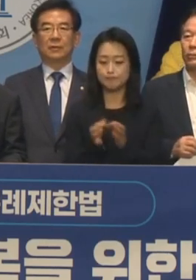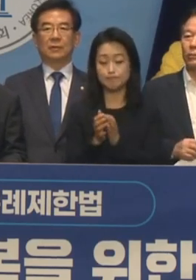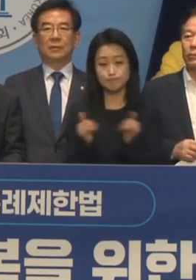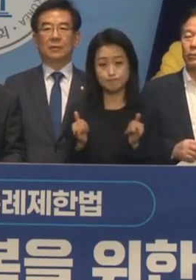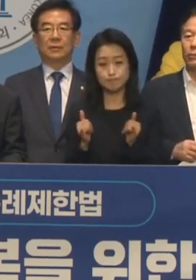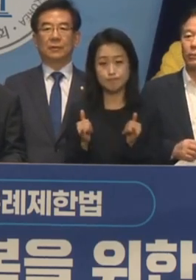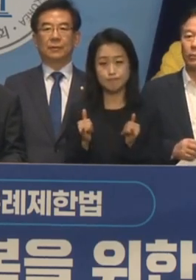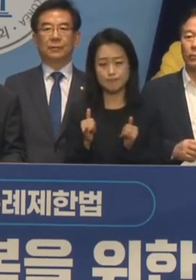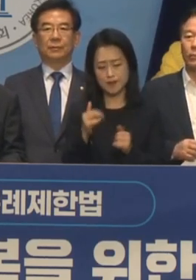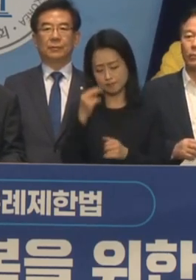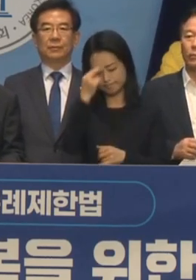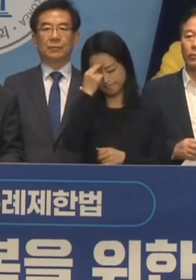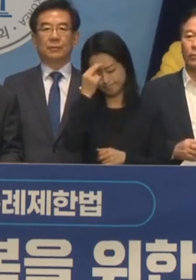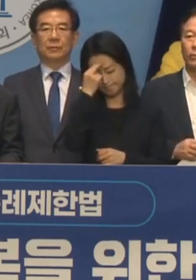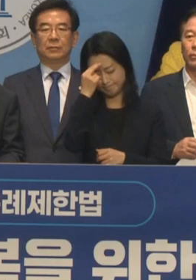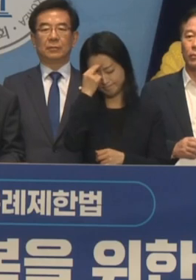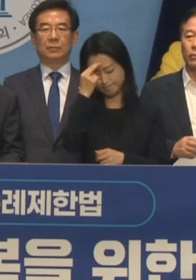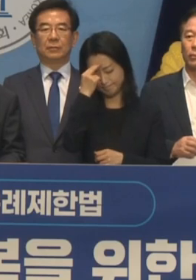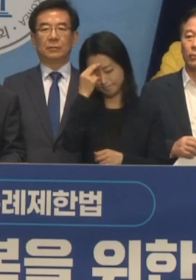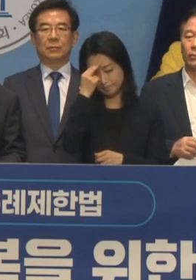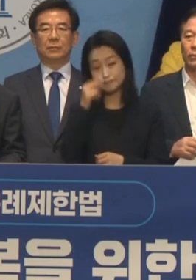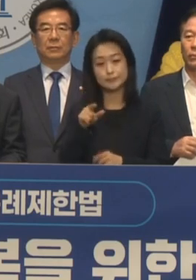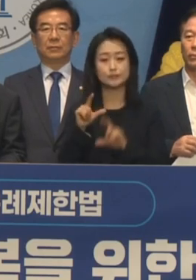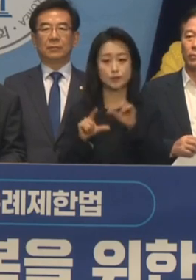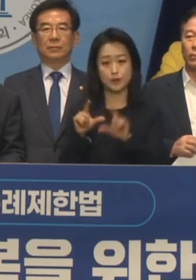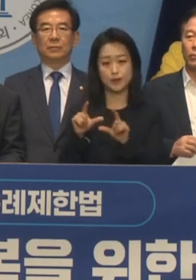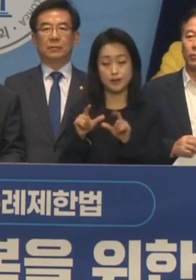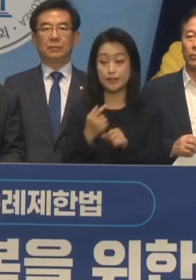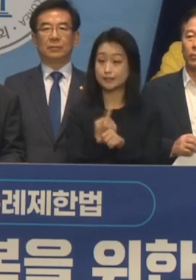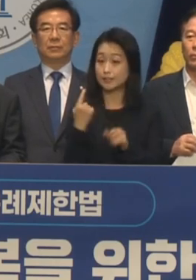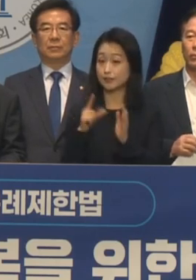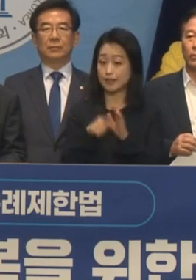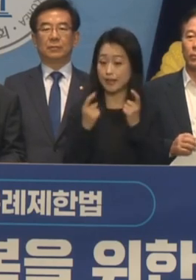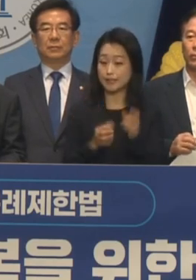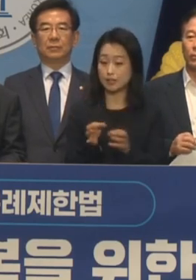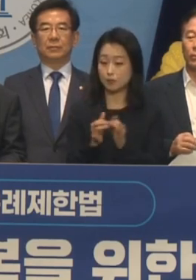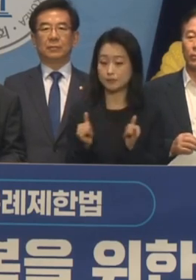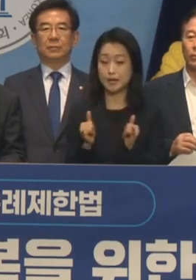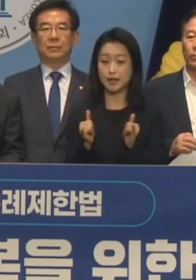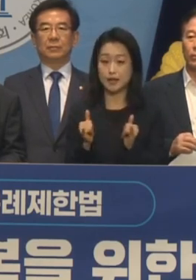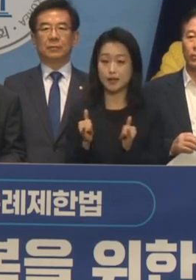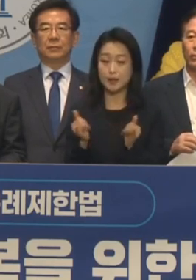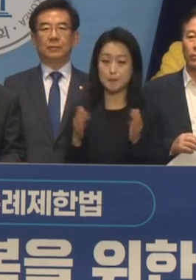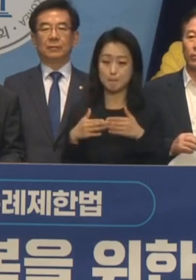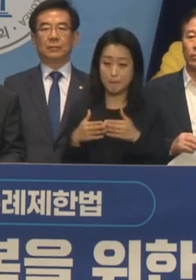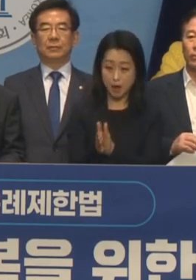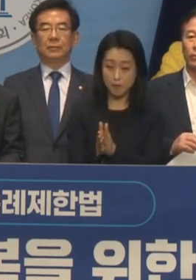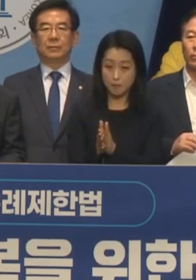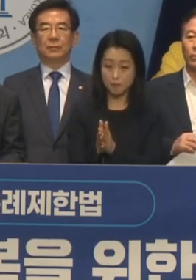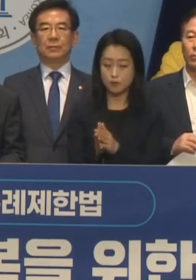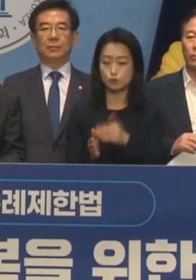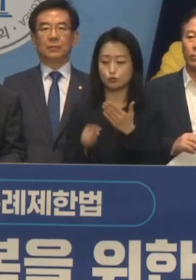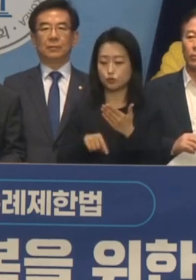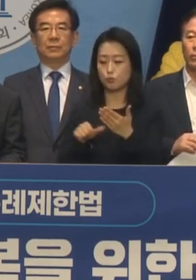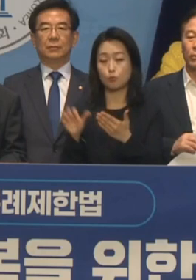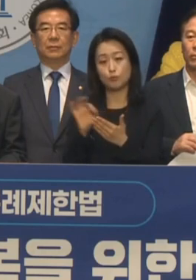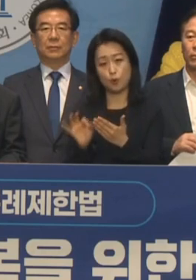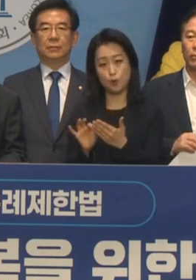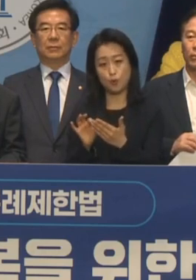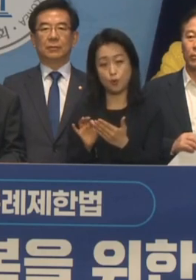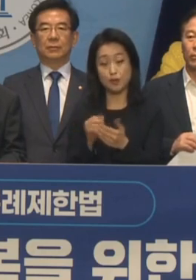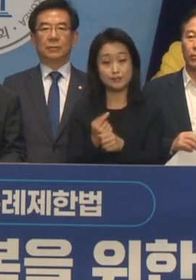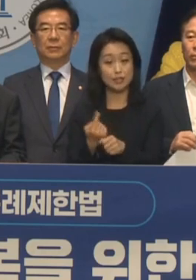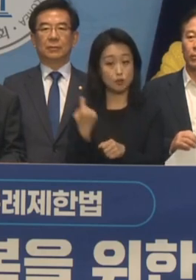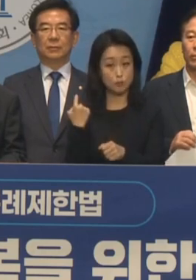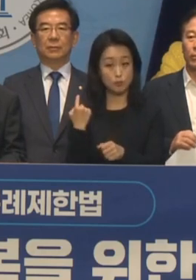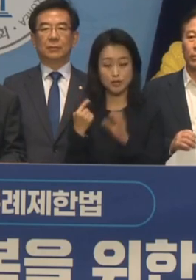소상공인들의 어려움은 가중되고 있습니다. 지난해 개인사업자의 폐업률이 9.5%, 전년